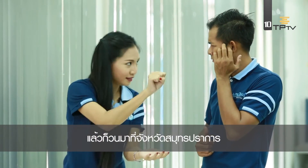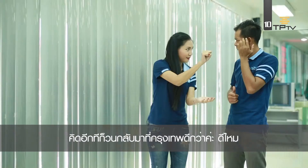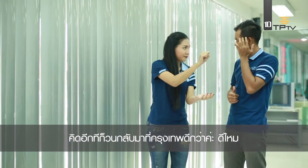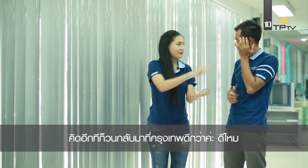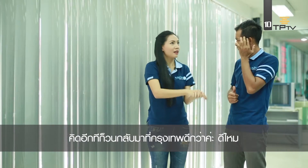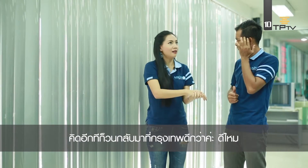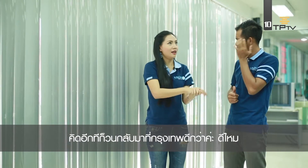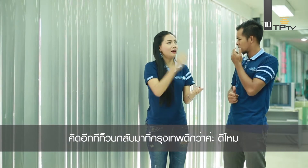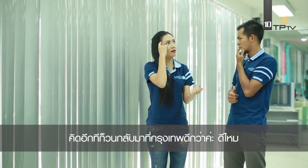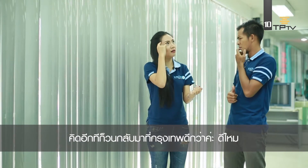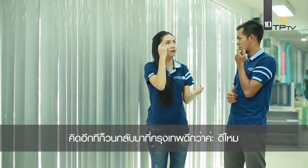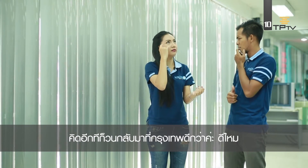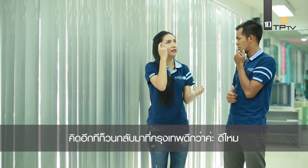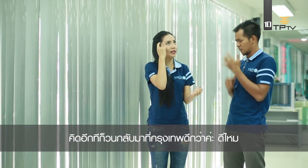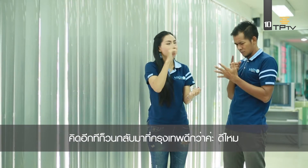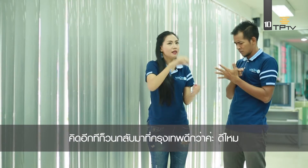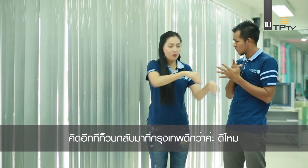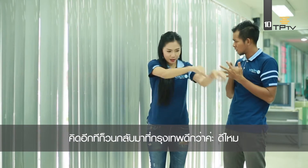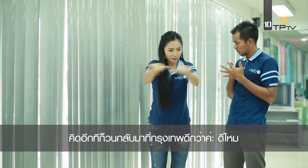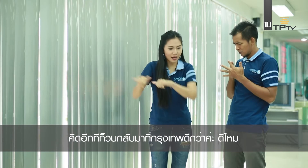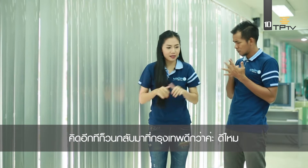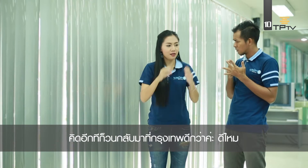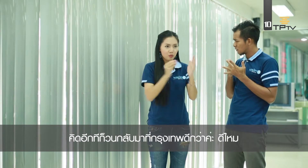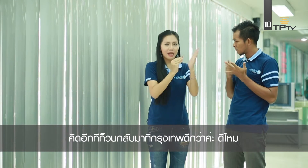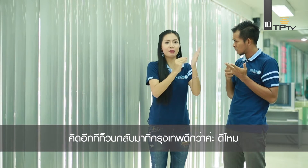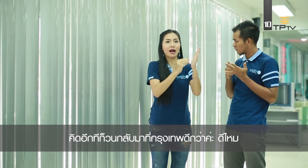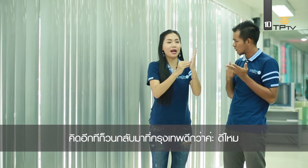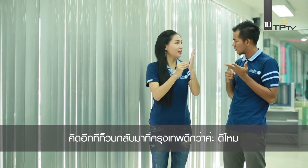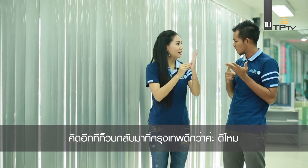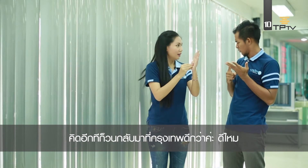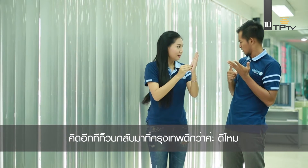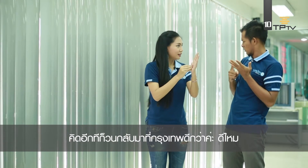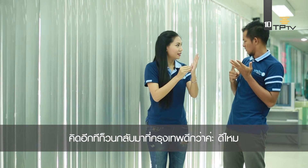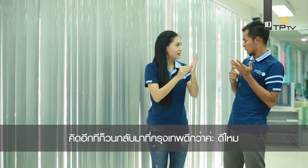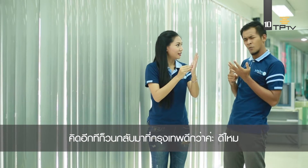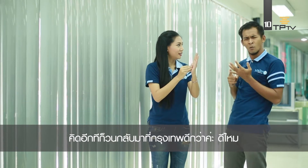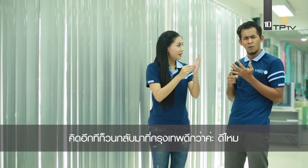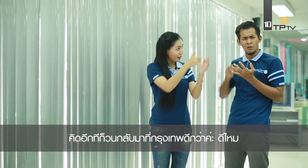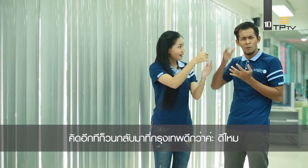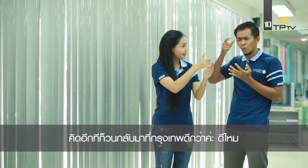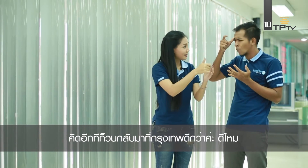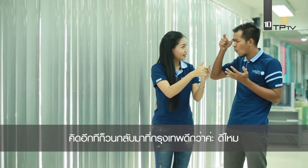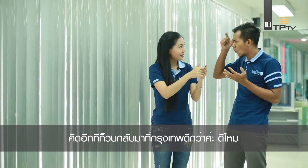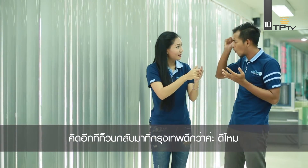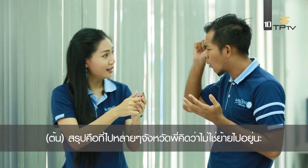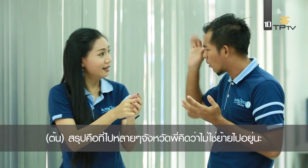การแล้วก็เดี๋ยวคิดอีกทีนี่วนกลับมาที่กรุงเทพดีกว่าค่ะดีไหม